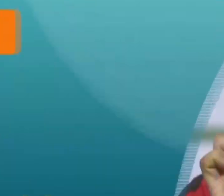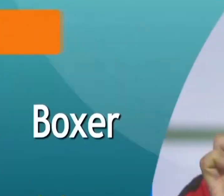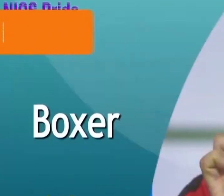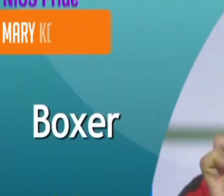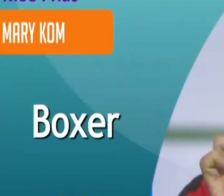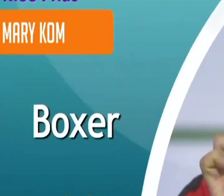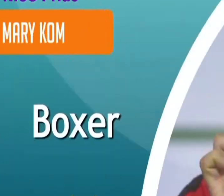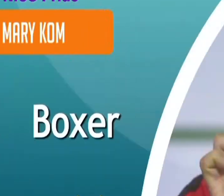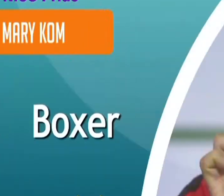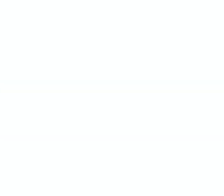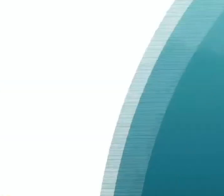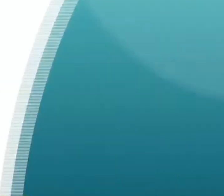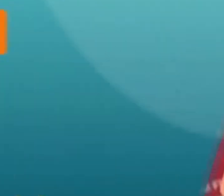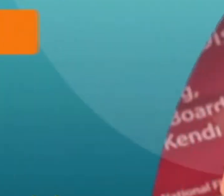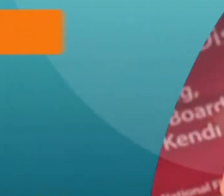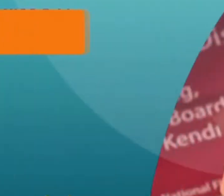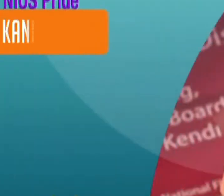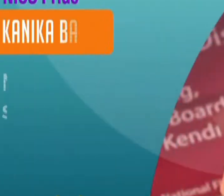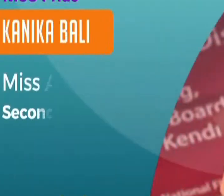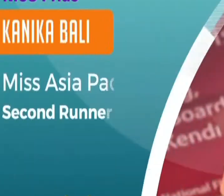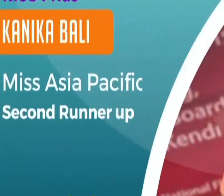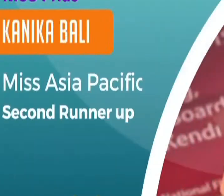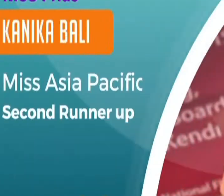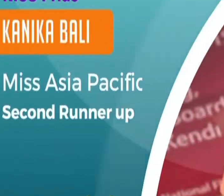चाहा केंद्र चुने हम।